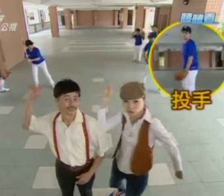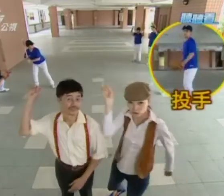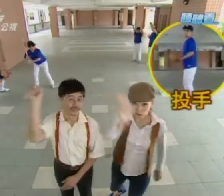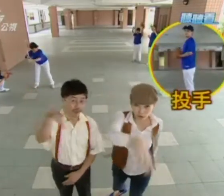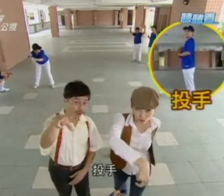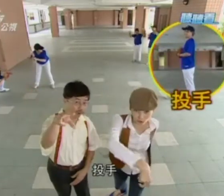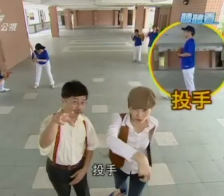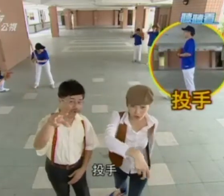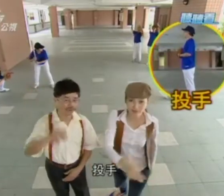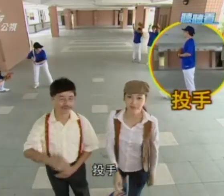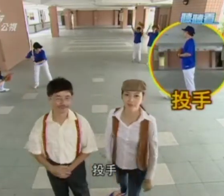投手。